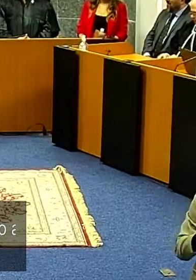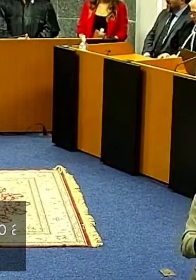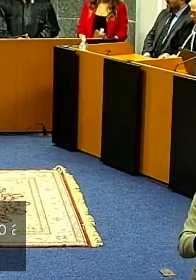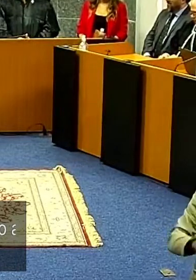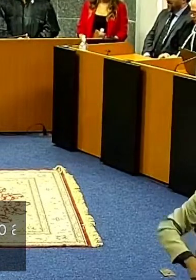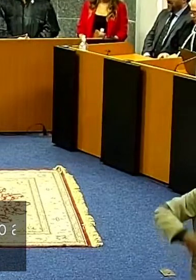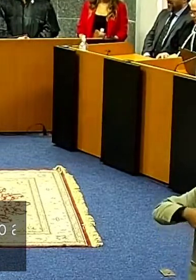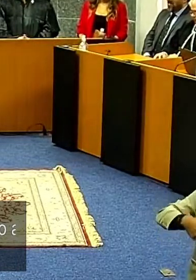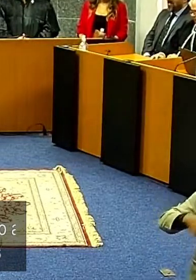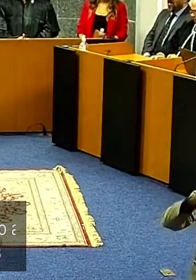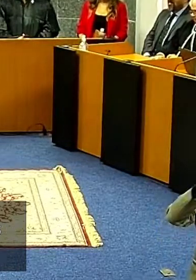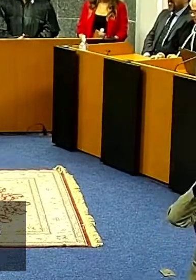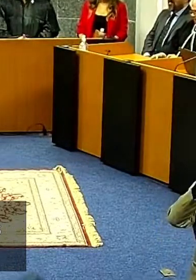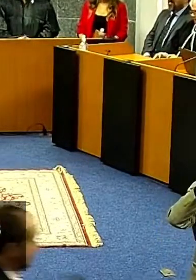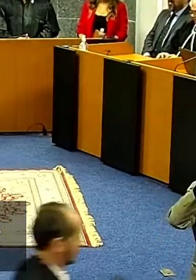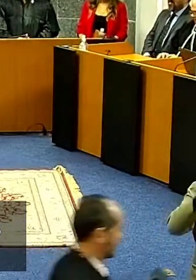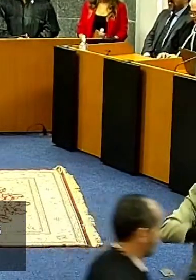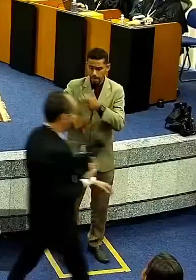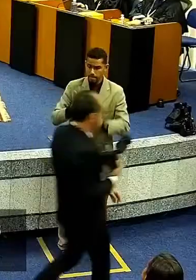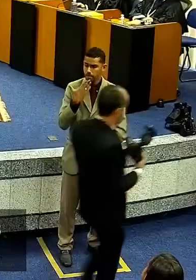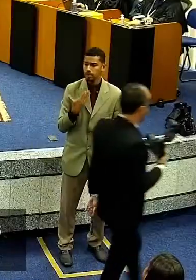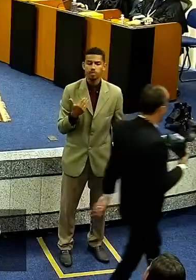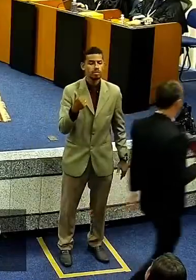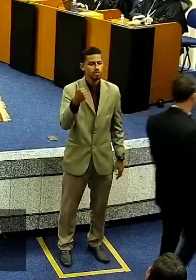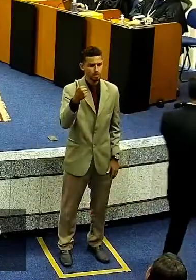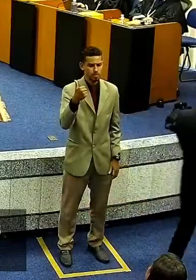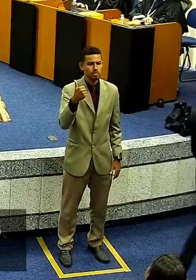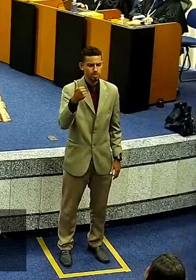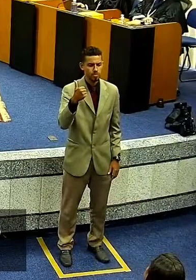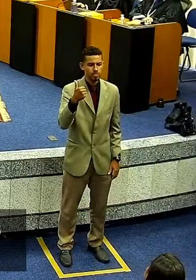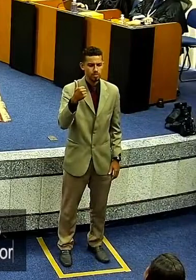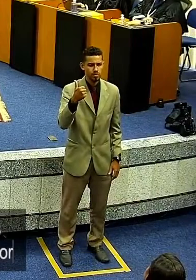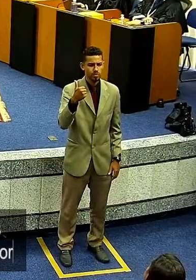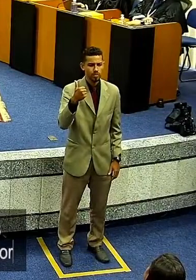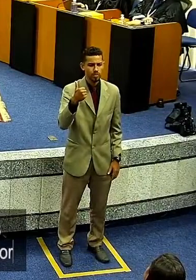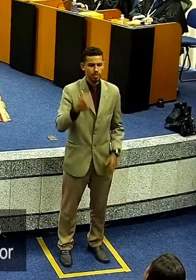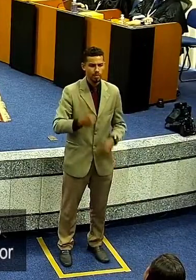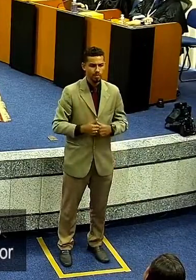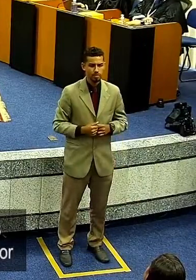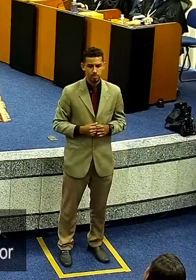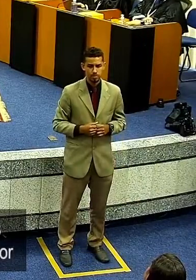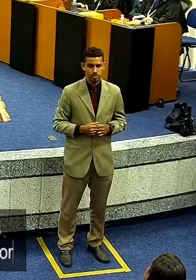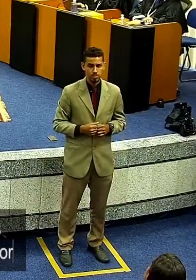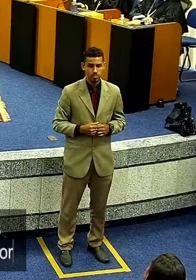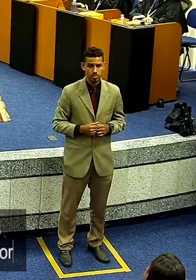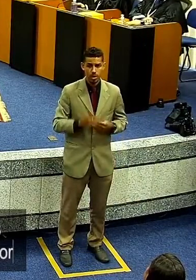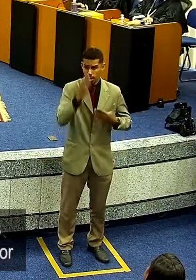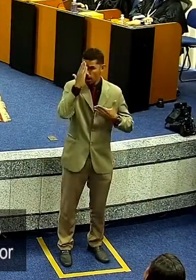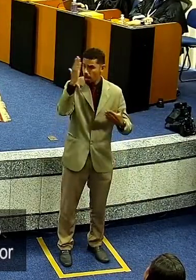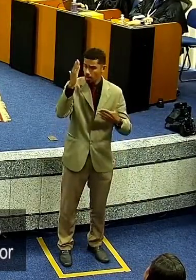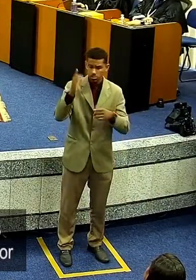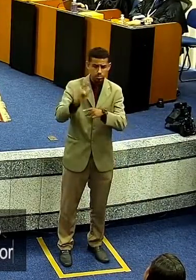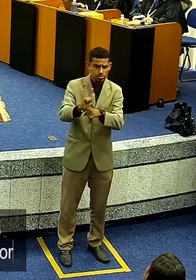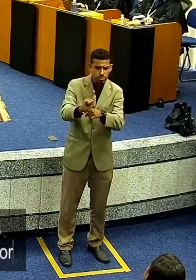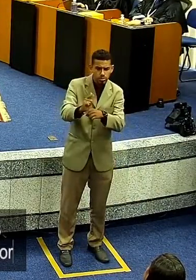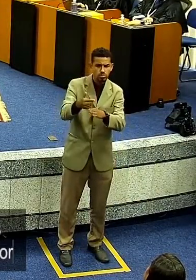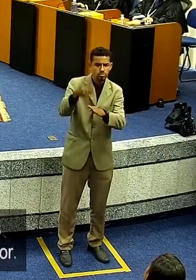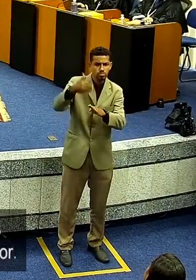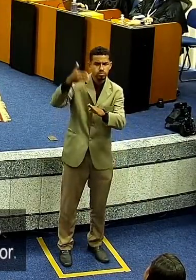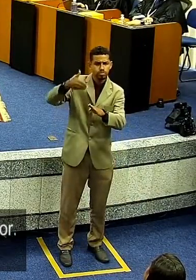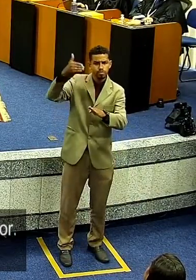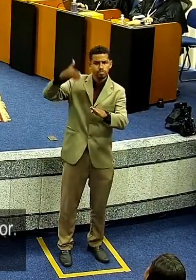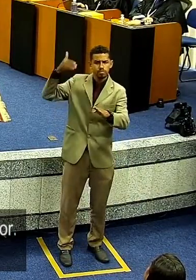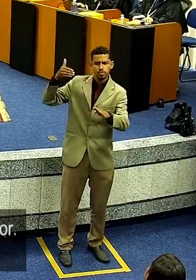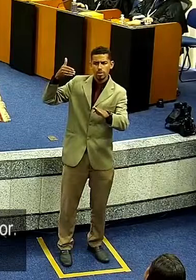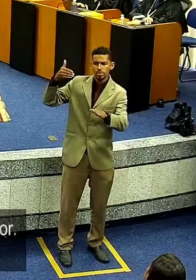nesta luta diuturna para fazer o melhor agradecer as gestões anteriores que foram